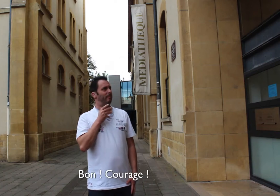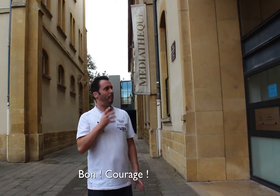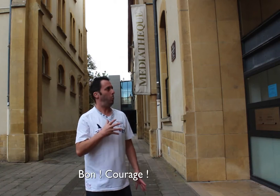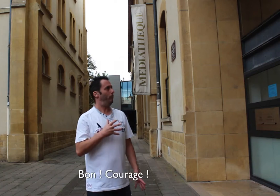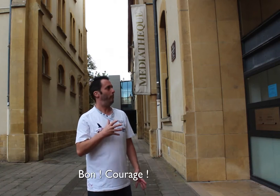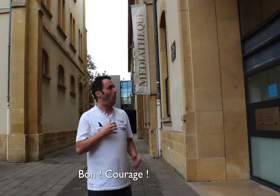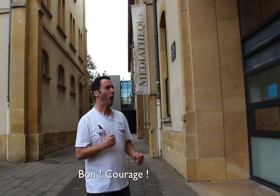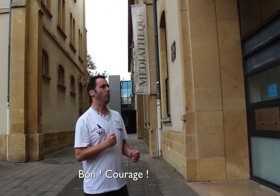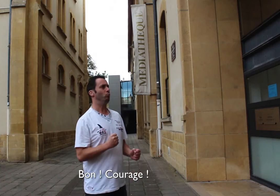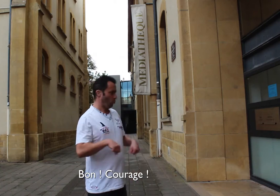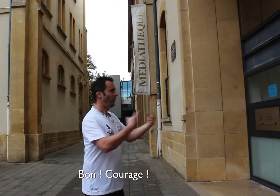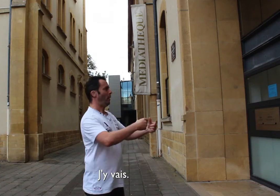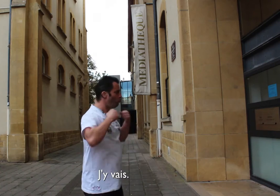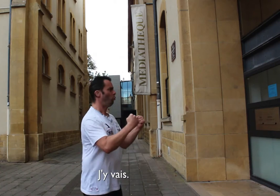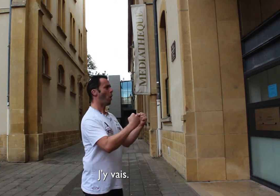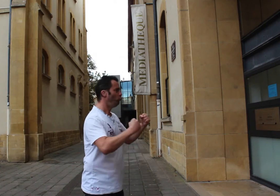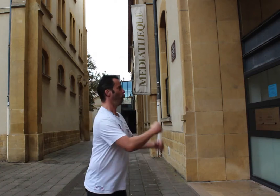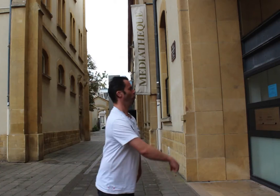Bon, courage, j'y vais.